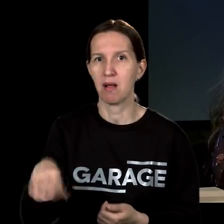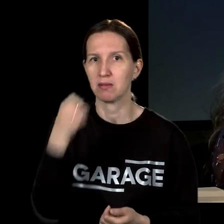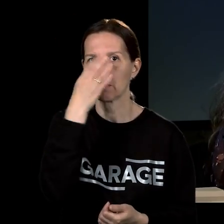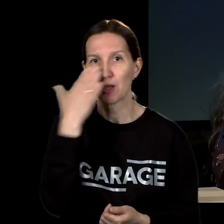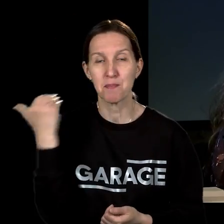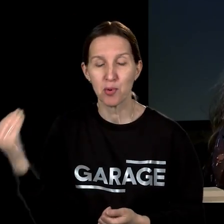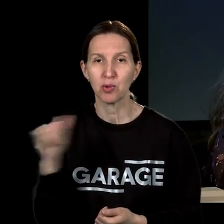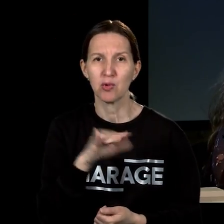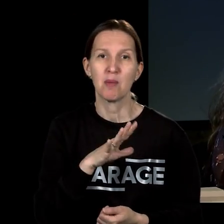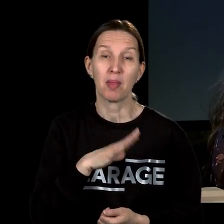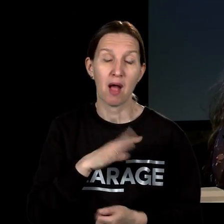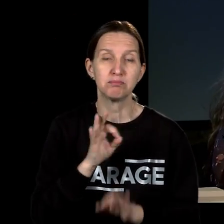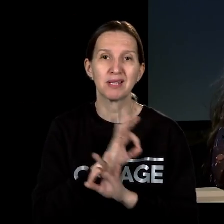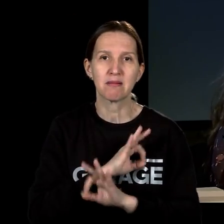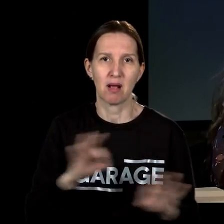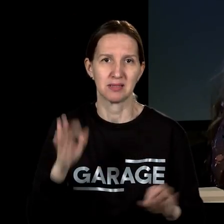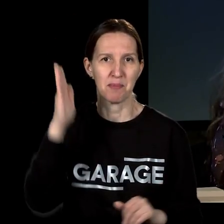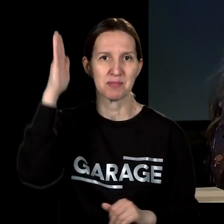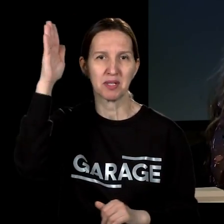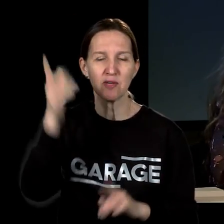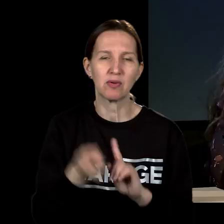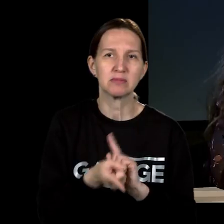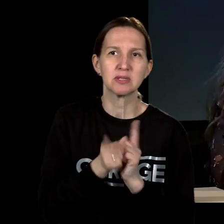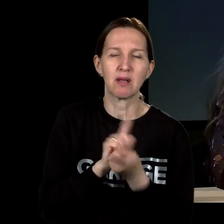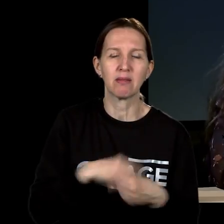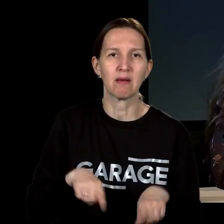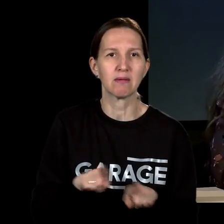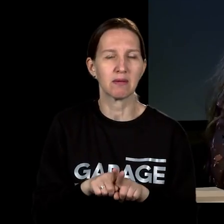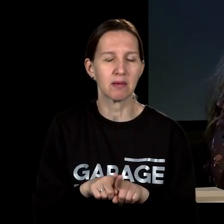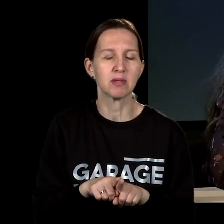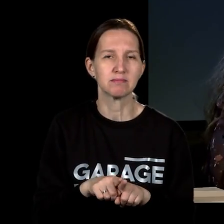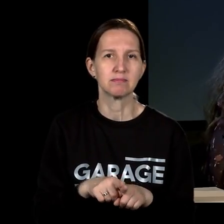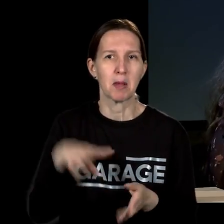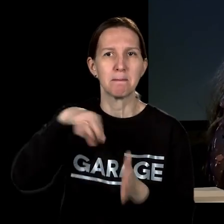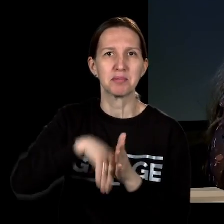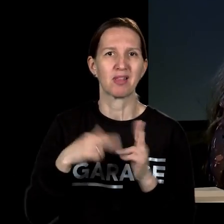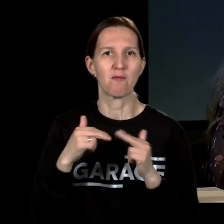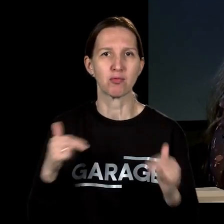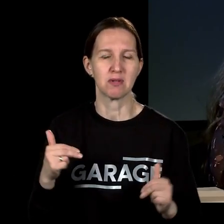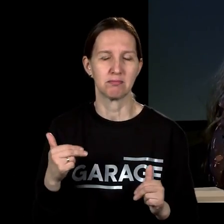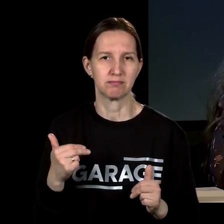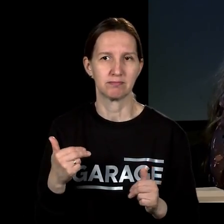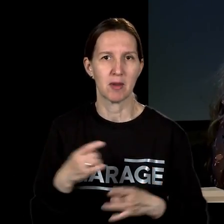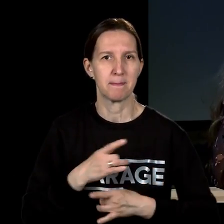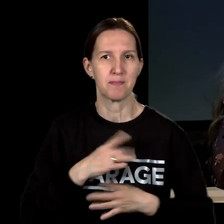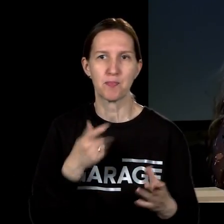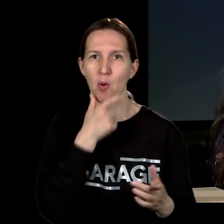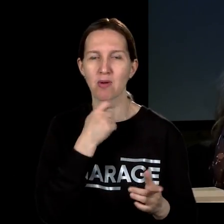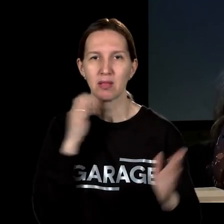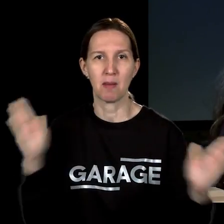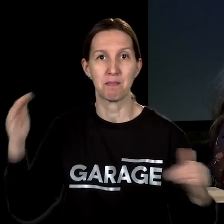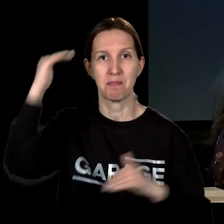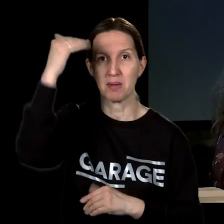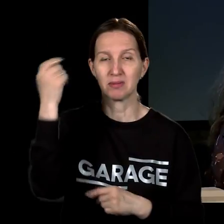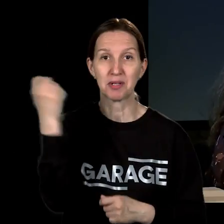общем, была бы прекрасная перспектива стать таким парадным портретистом. Вот. Но он ей